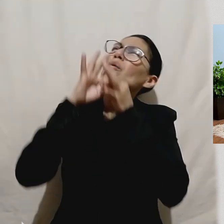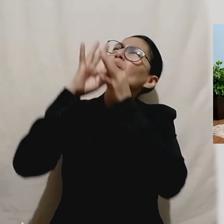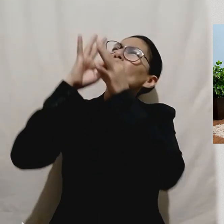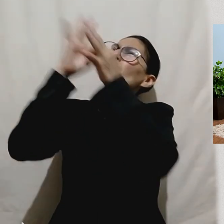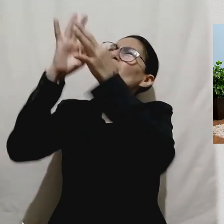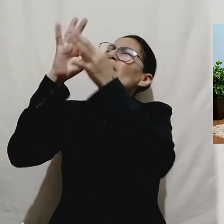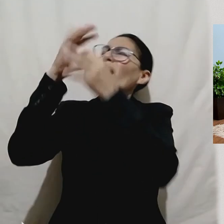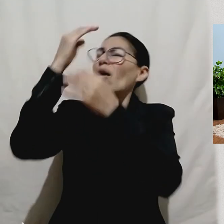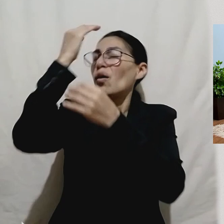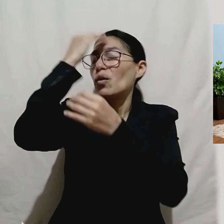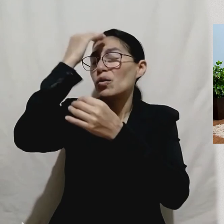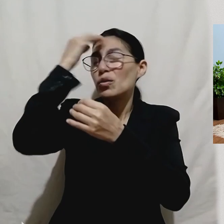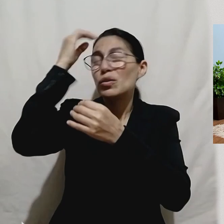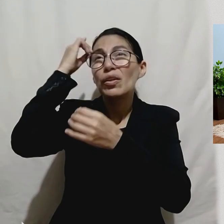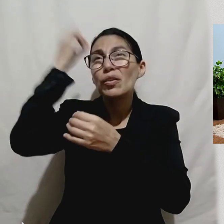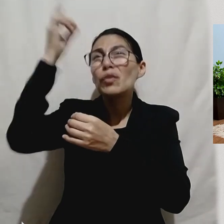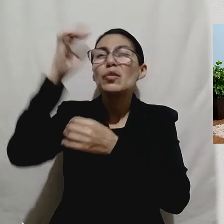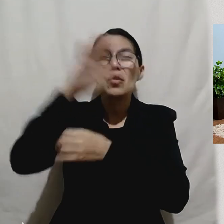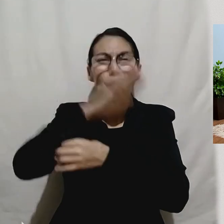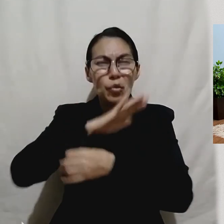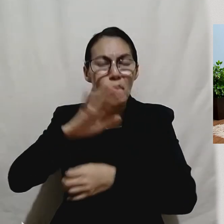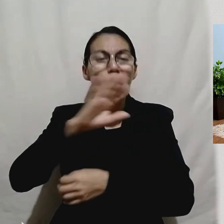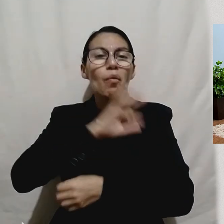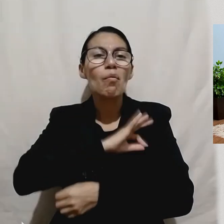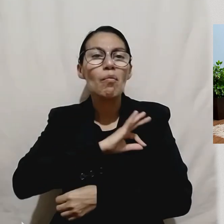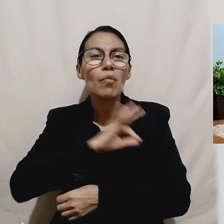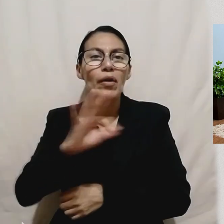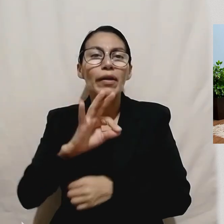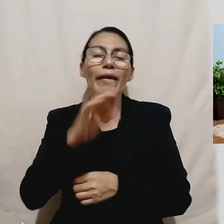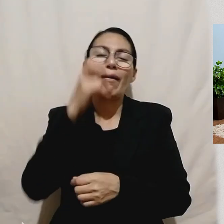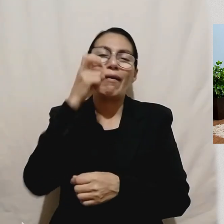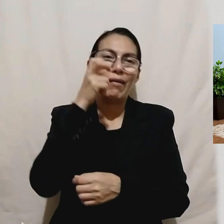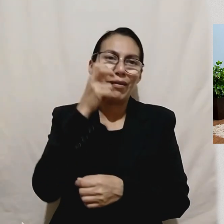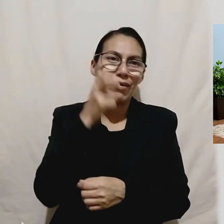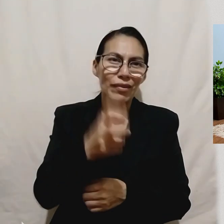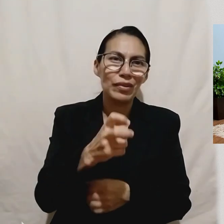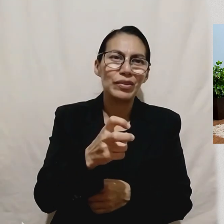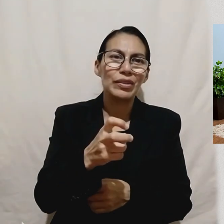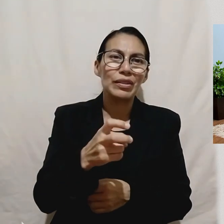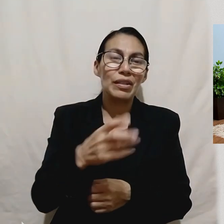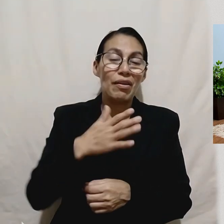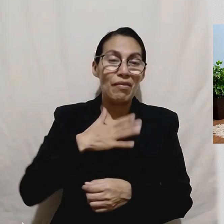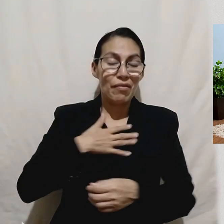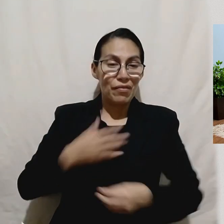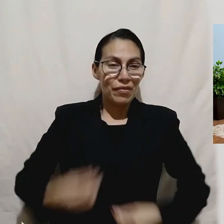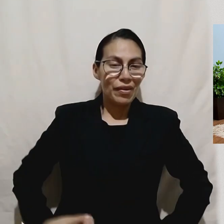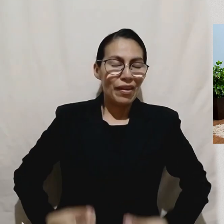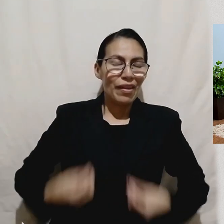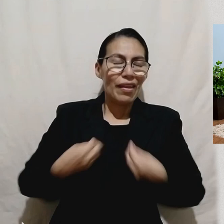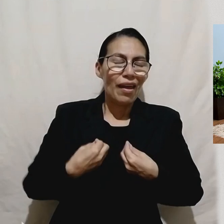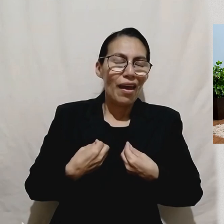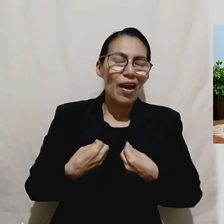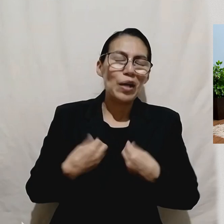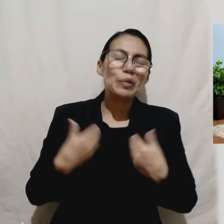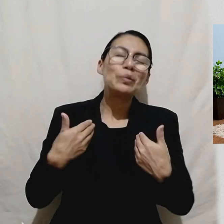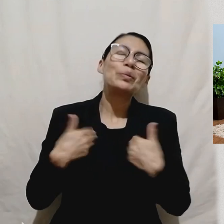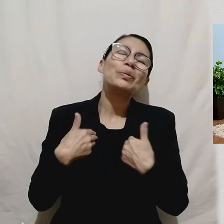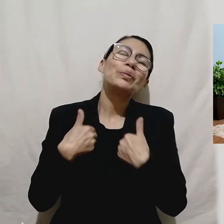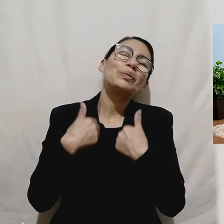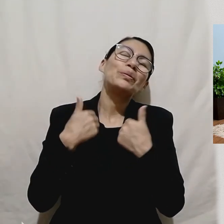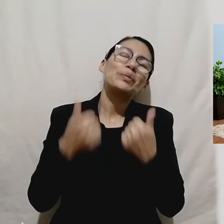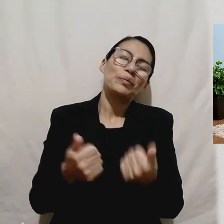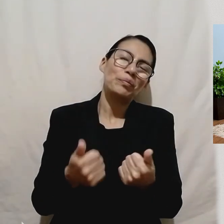por sí mismos al dios de Lo imposible entonces nuestra vida cobra